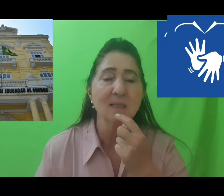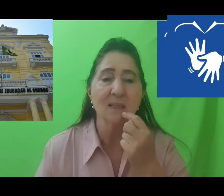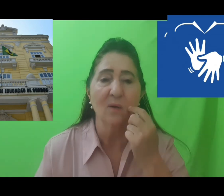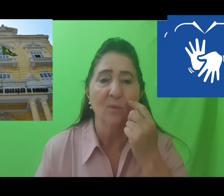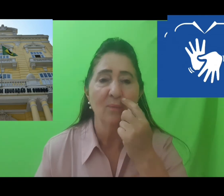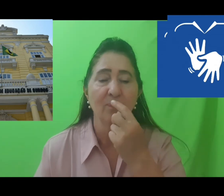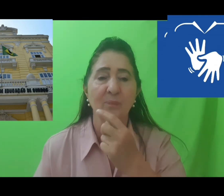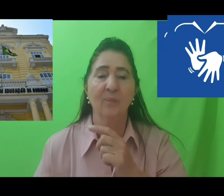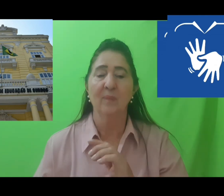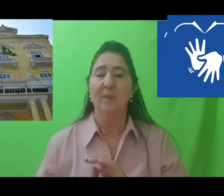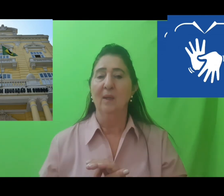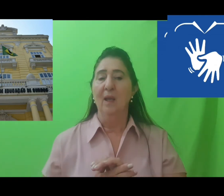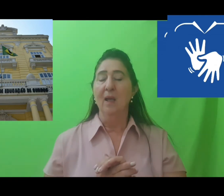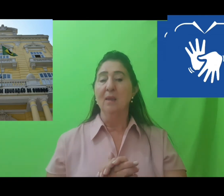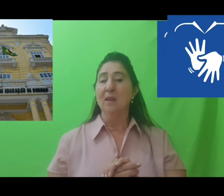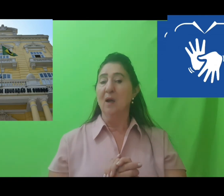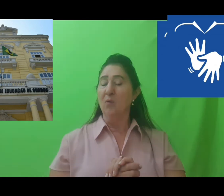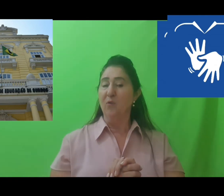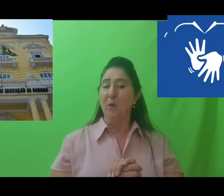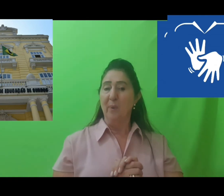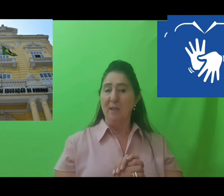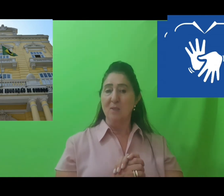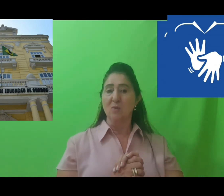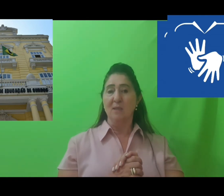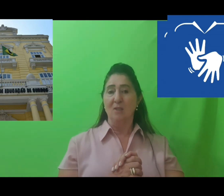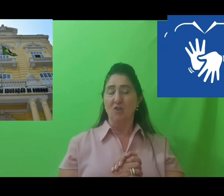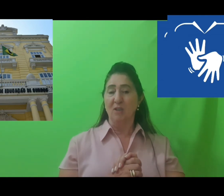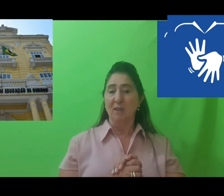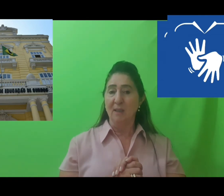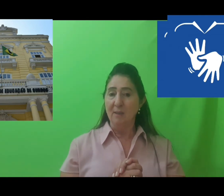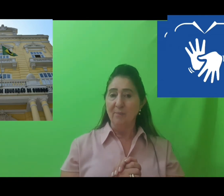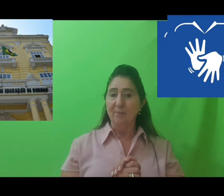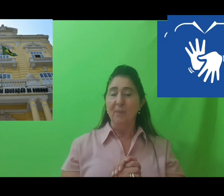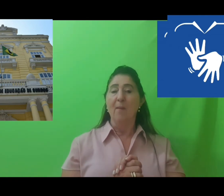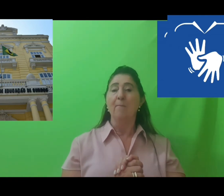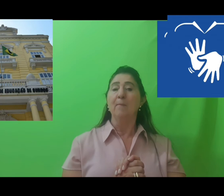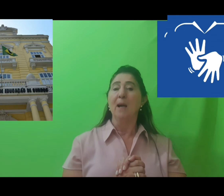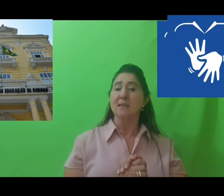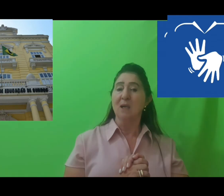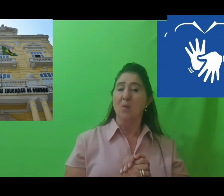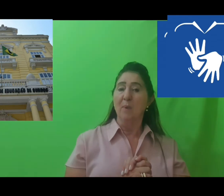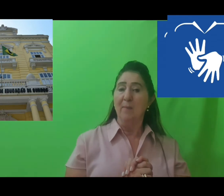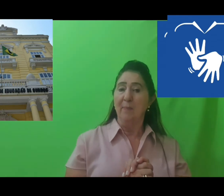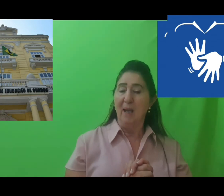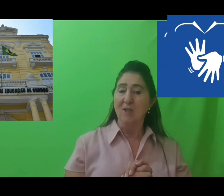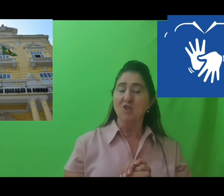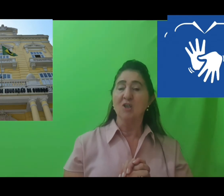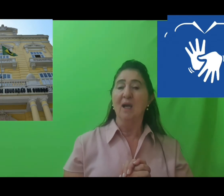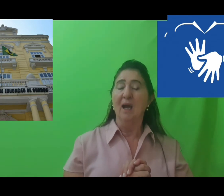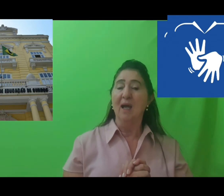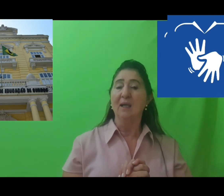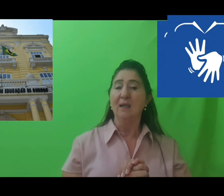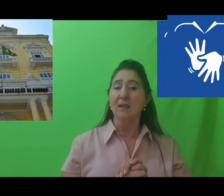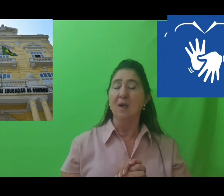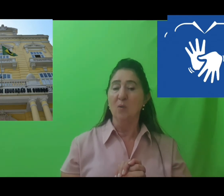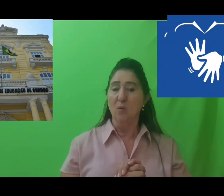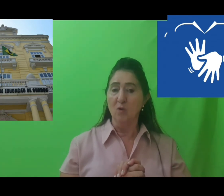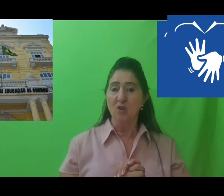oralização. Não foi bem sucedida, mas é uma prática ainda hoje